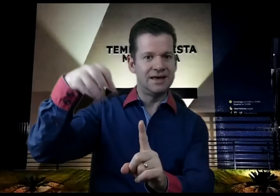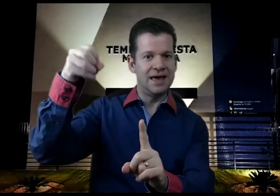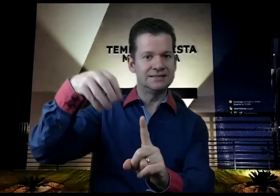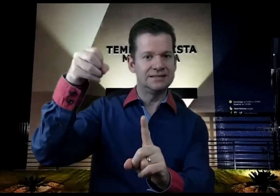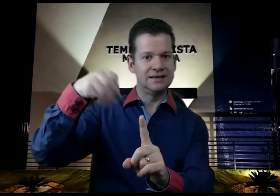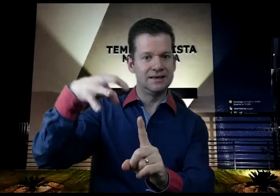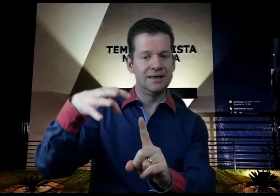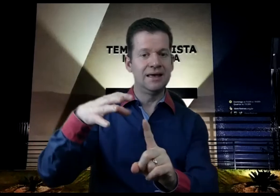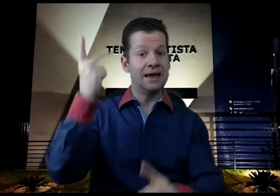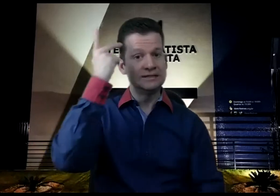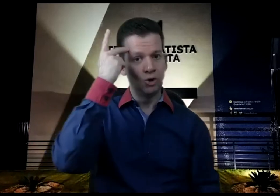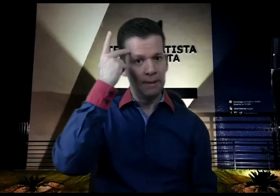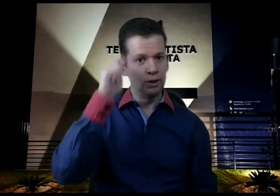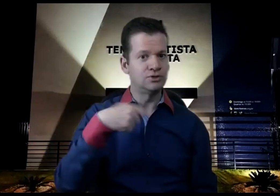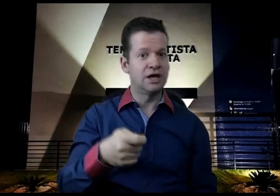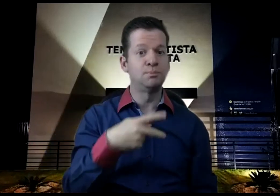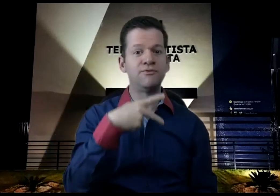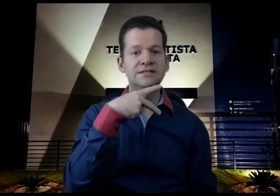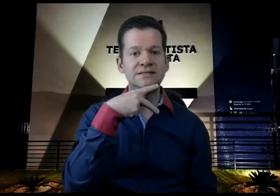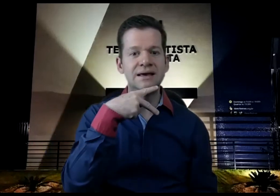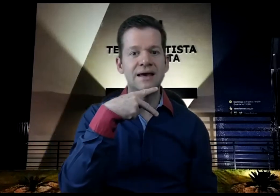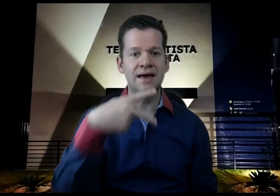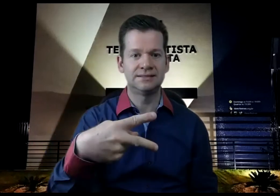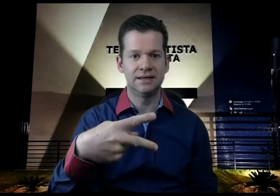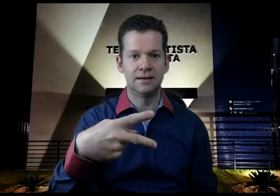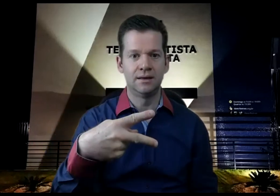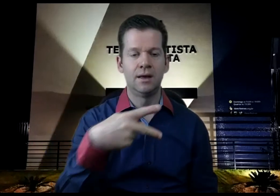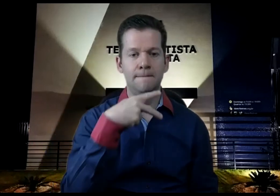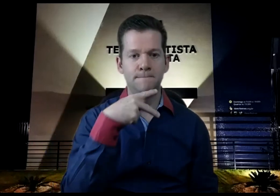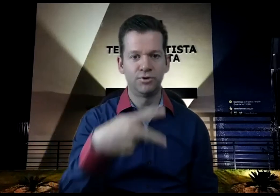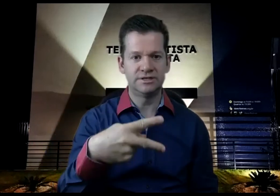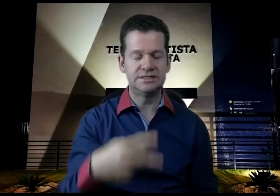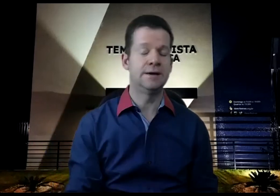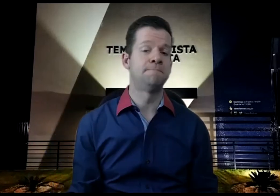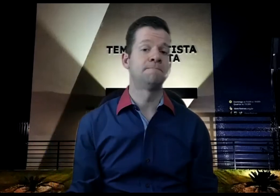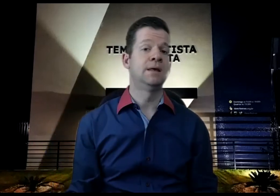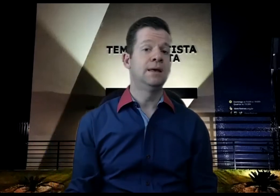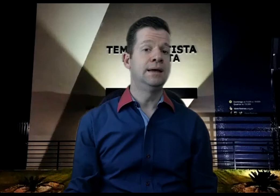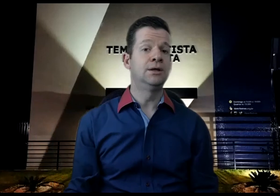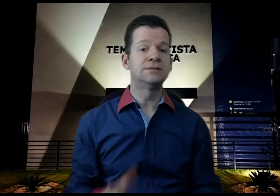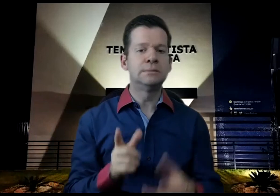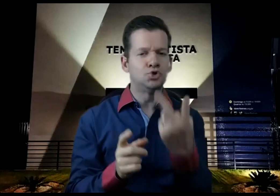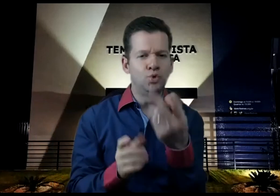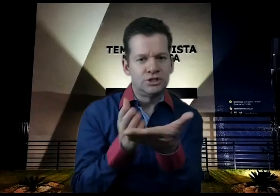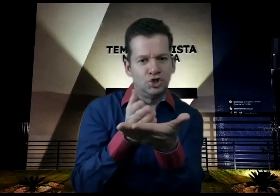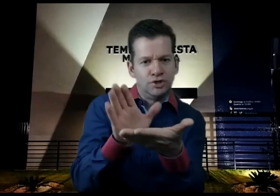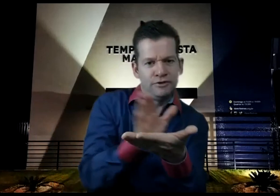é assim. Aqui em São Paulo, o sinal de profecia é assim. Profecia. Então, nós temos 2